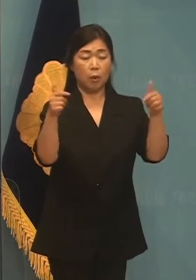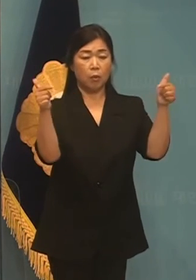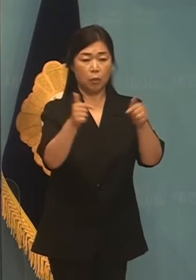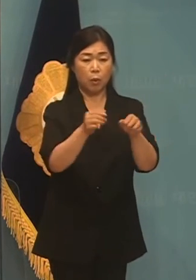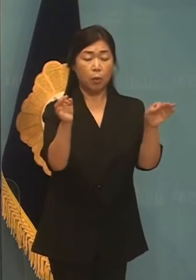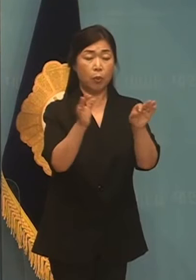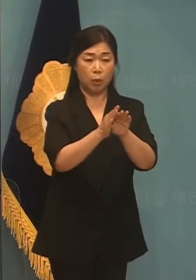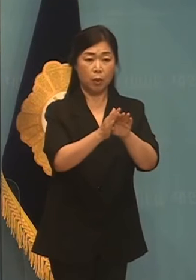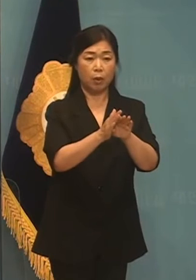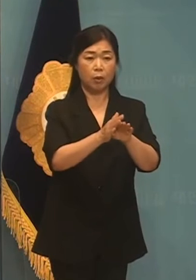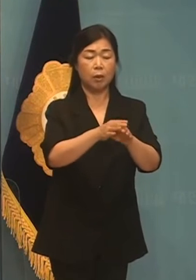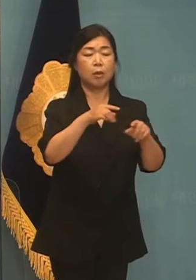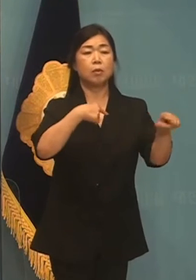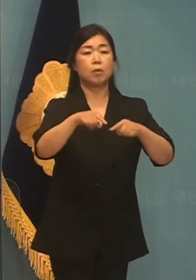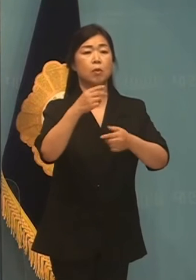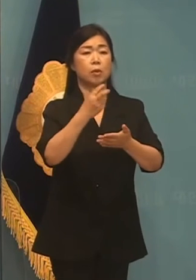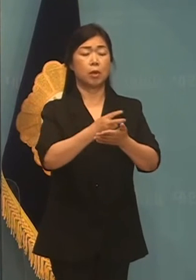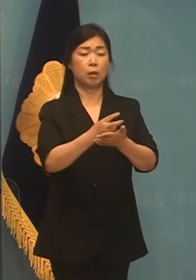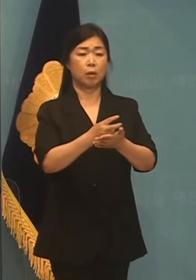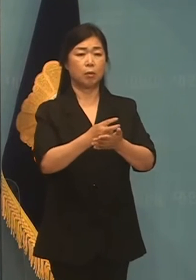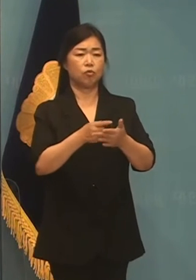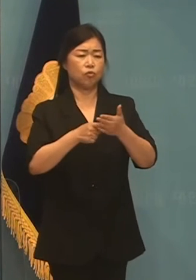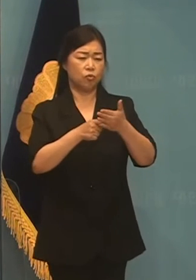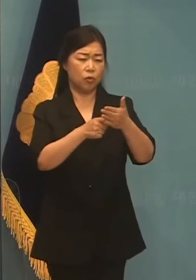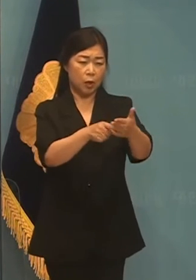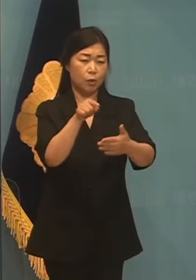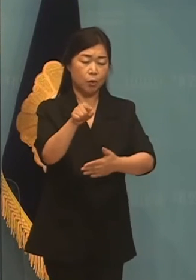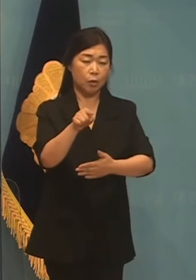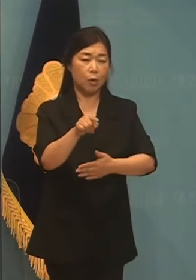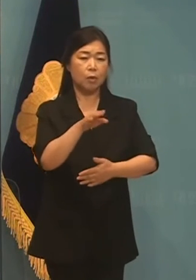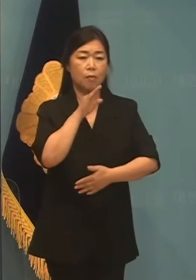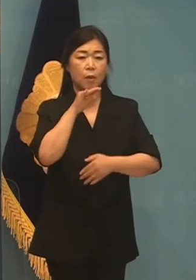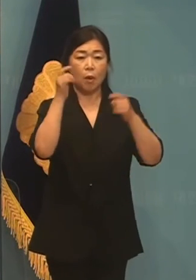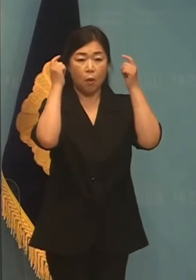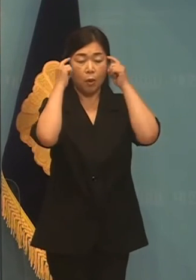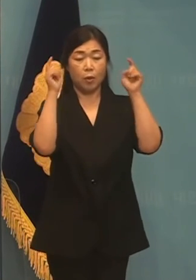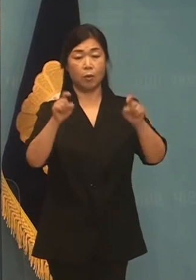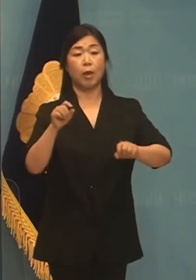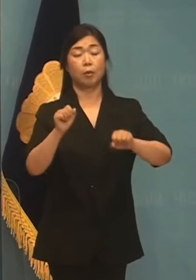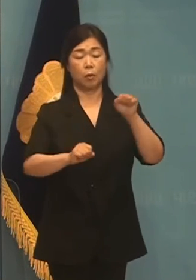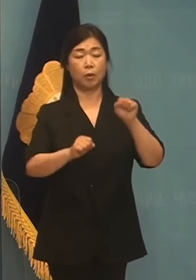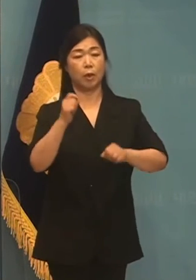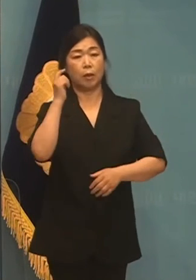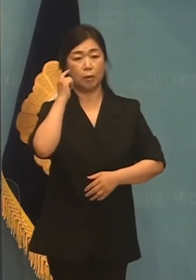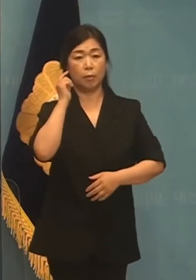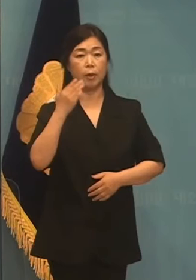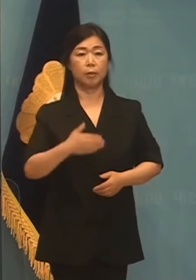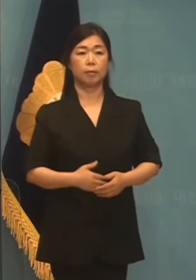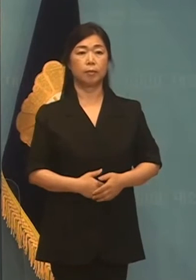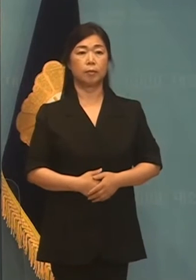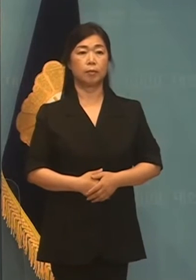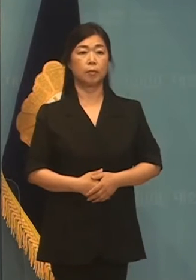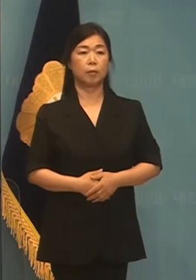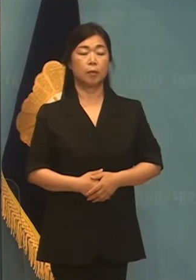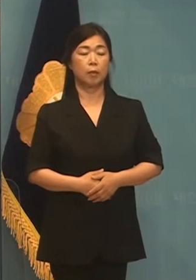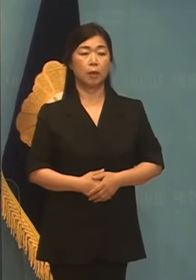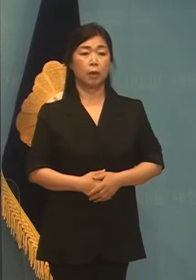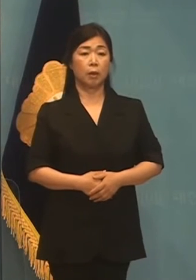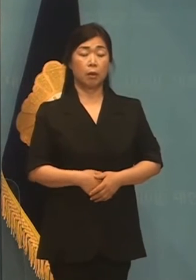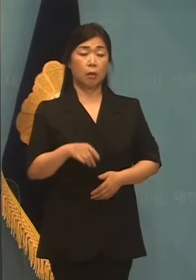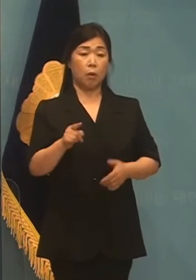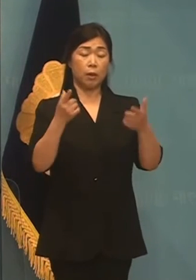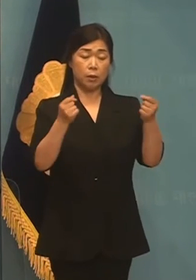것은 참으로 어리석기 짝이 없는 정책이 아닐 수 없습니다.